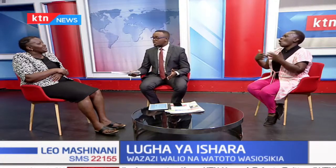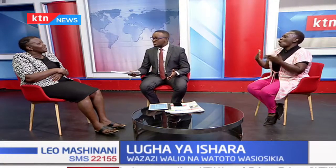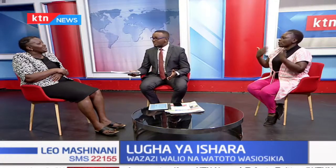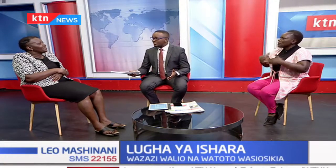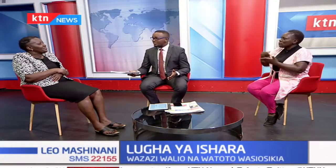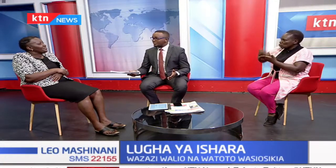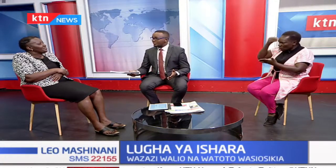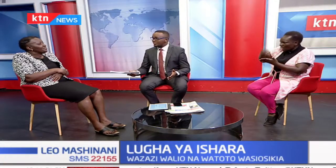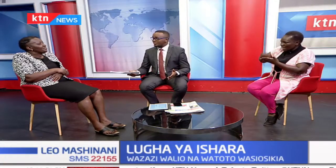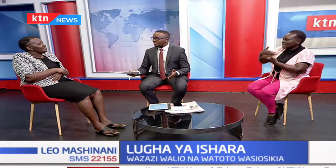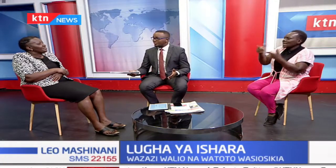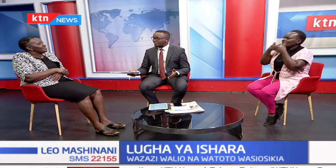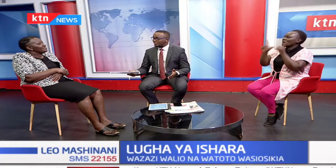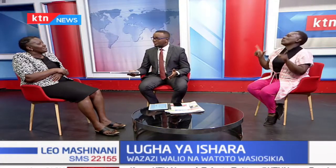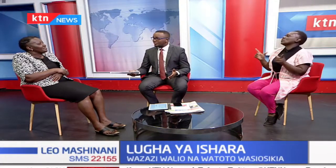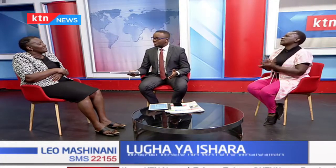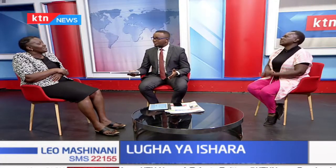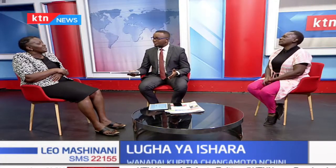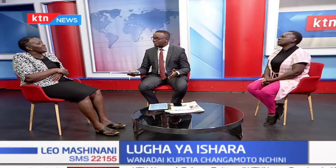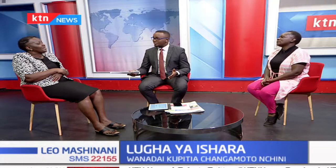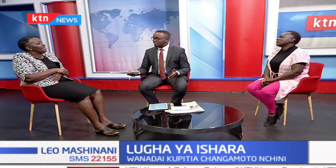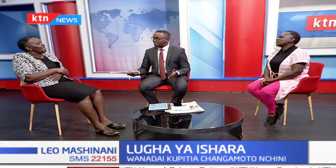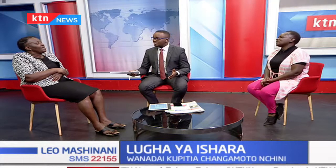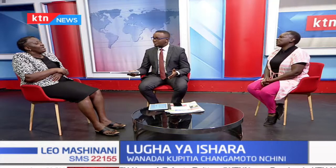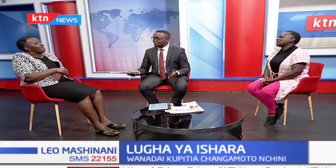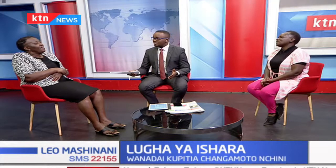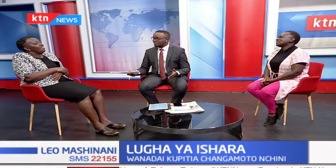wajifunze lugha ishara?